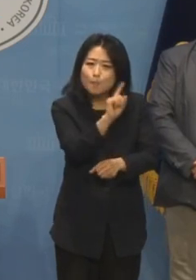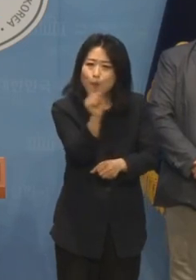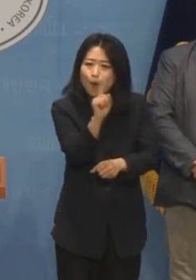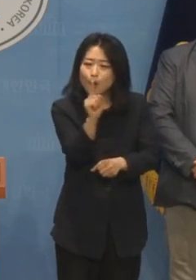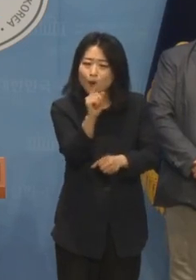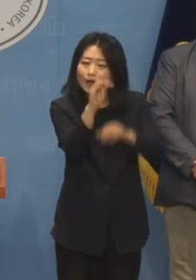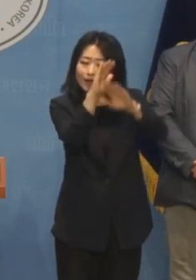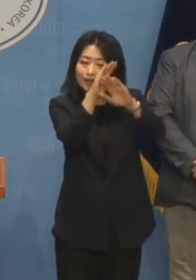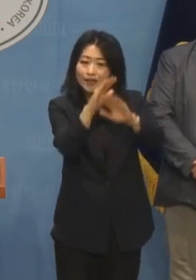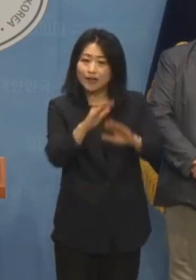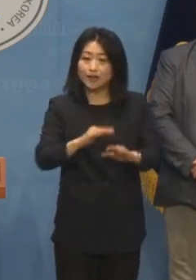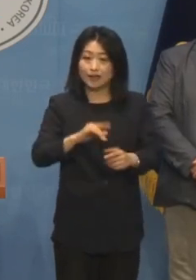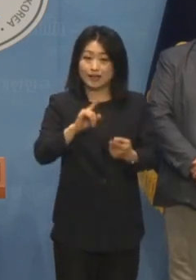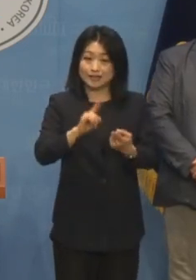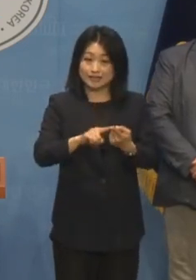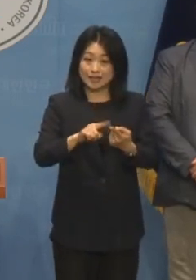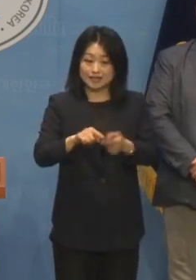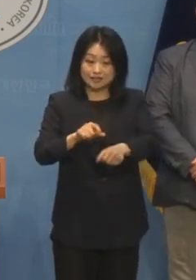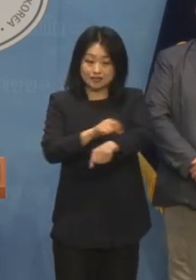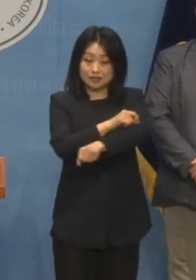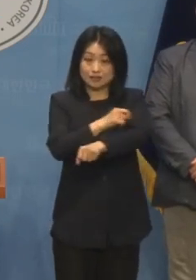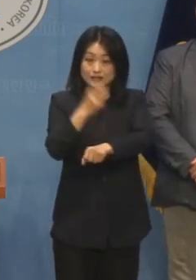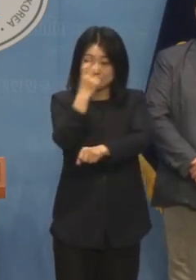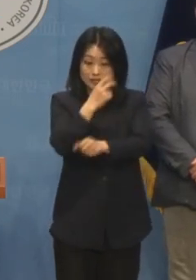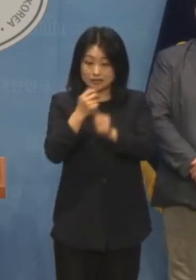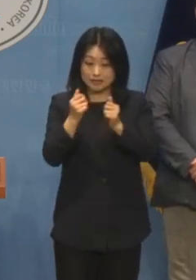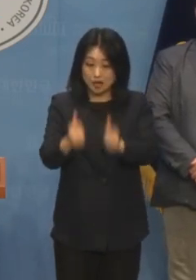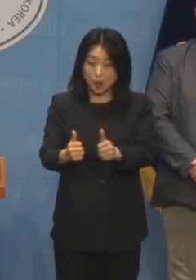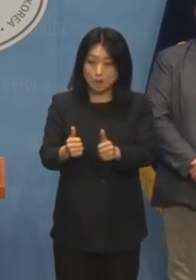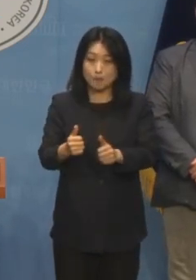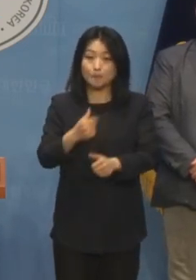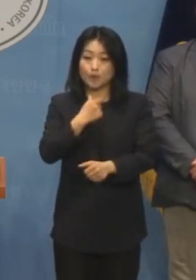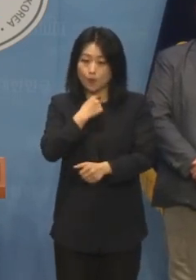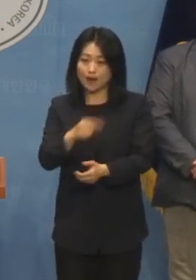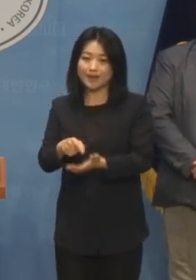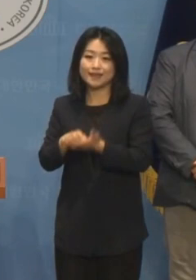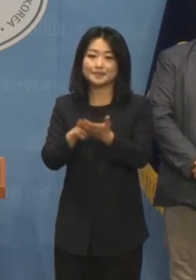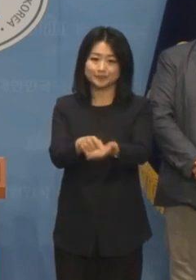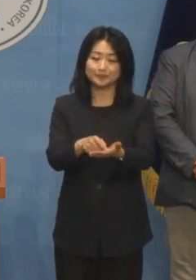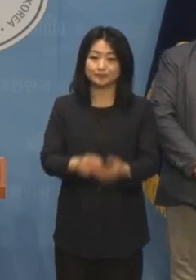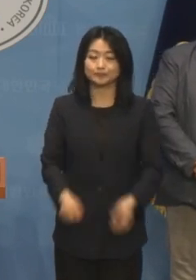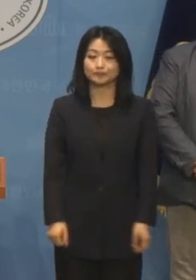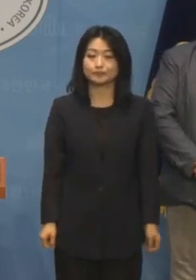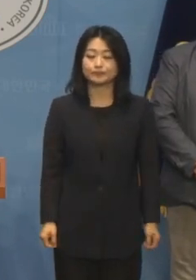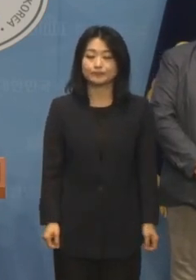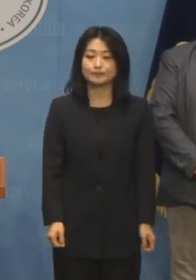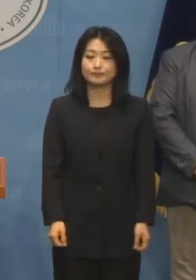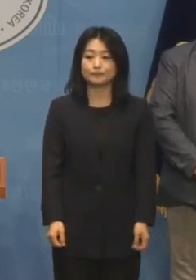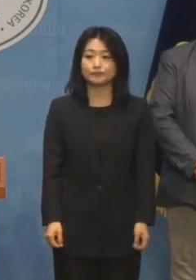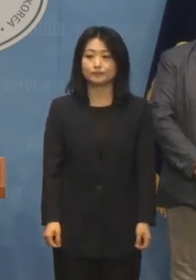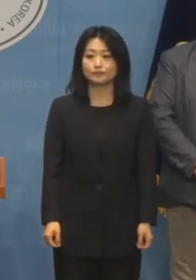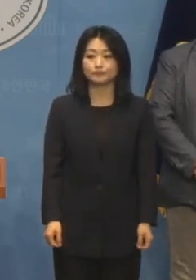이것에 대해서 특검을 하자고 하는 법안을 발의하게 됩니다. 저는